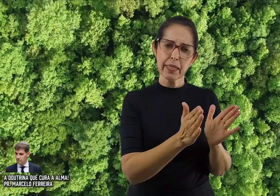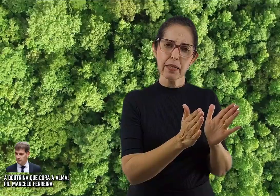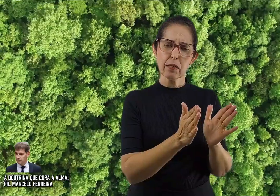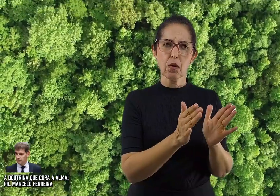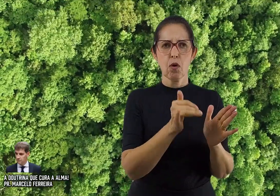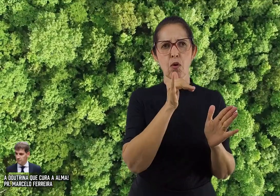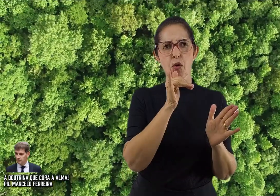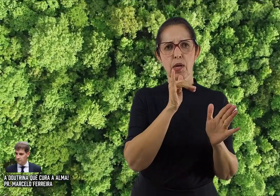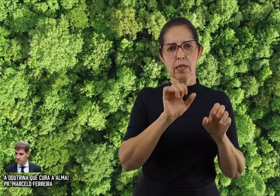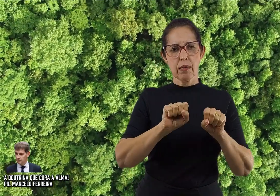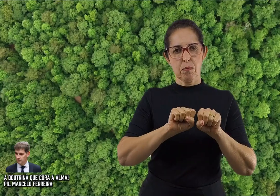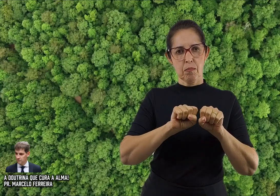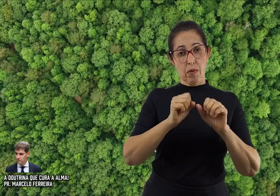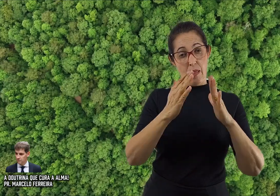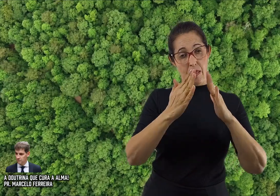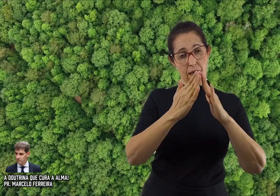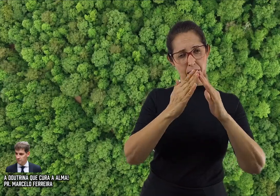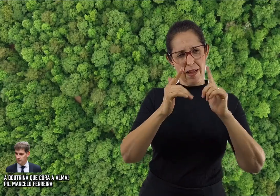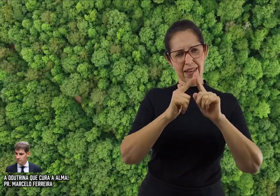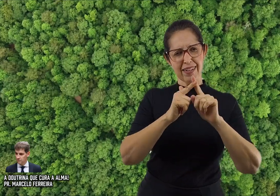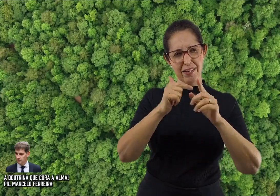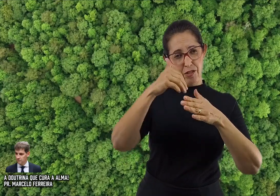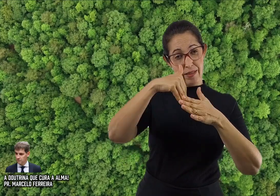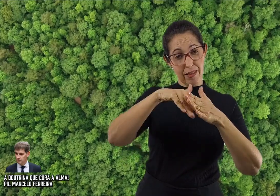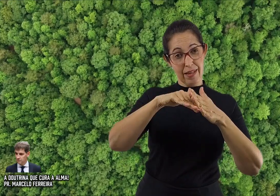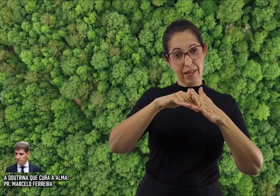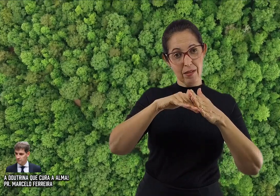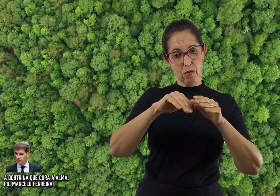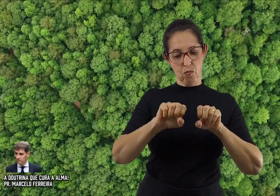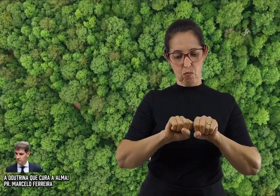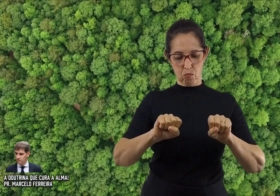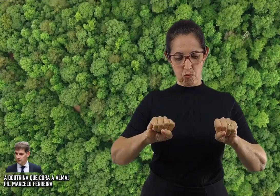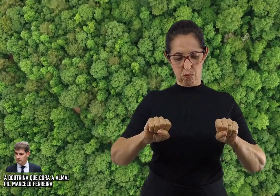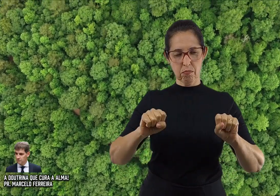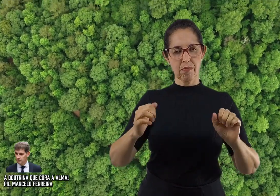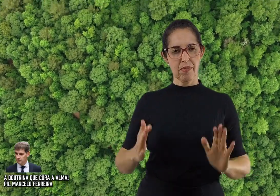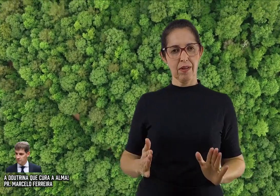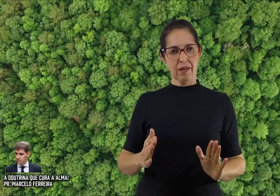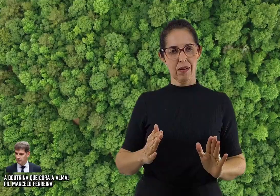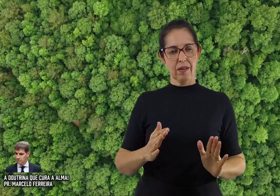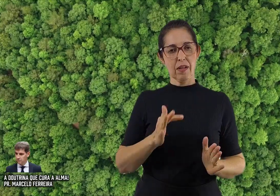uma doutrina ou é uma orientação? É uma orientação.